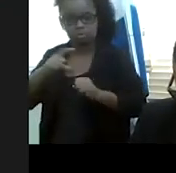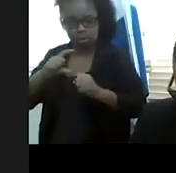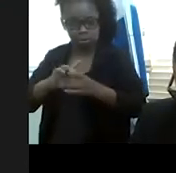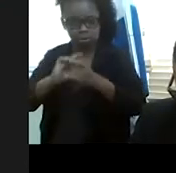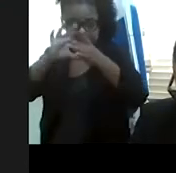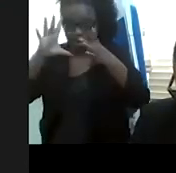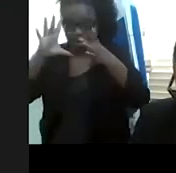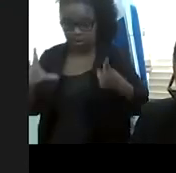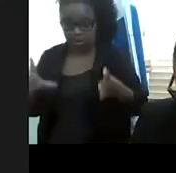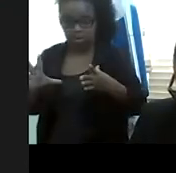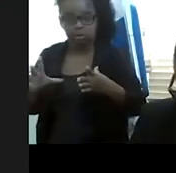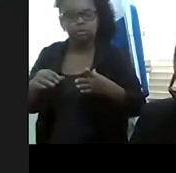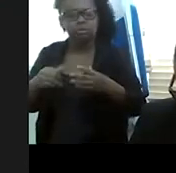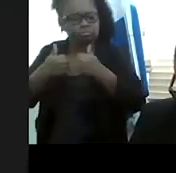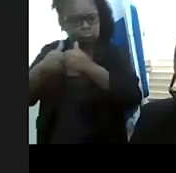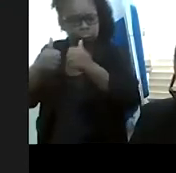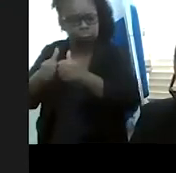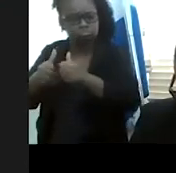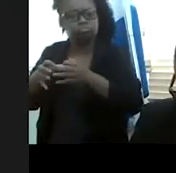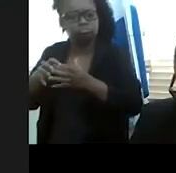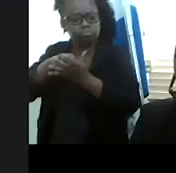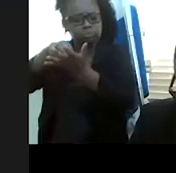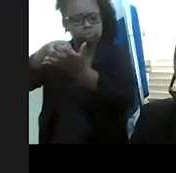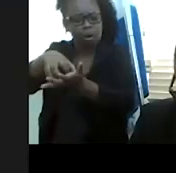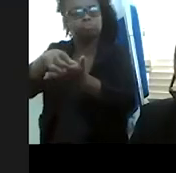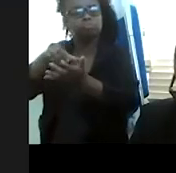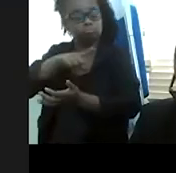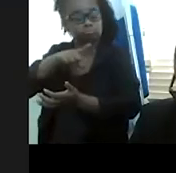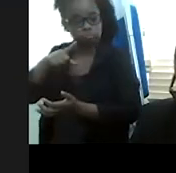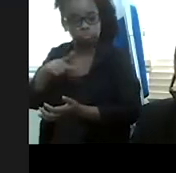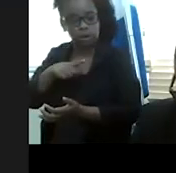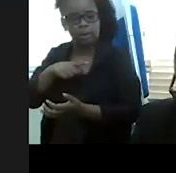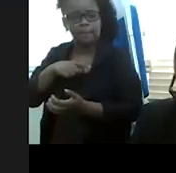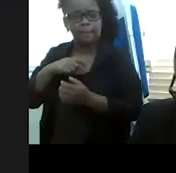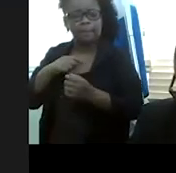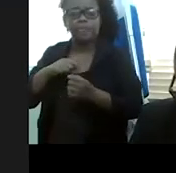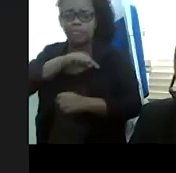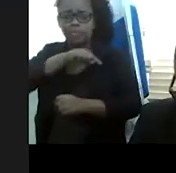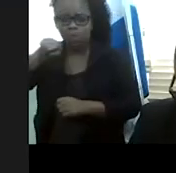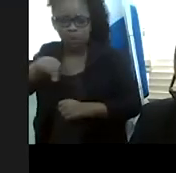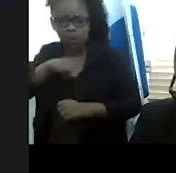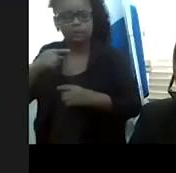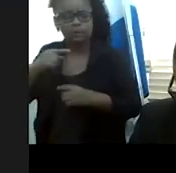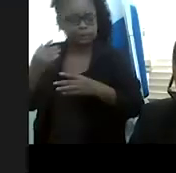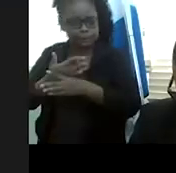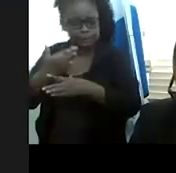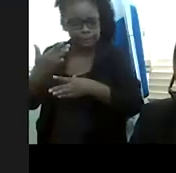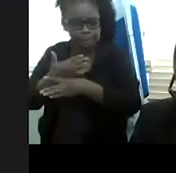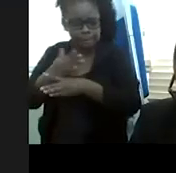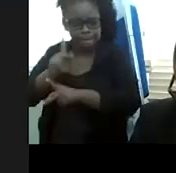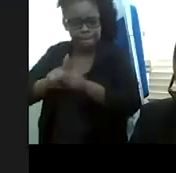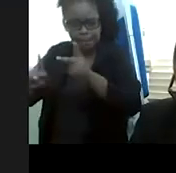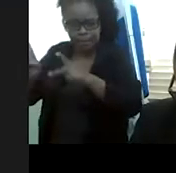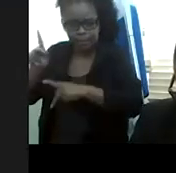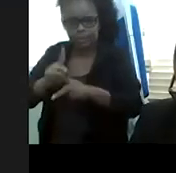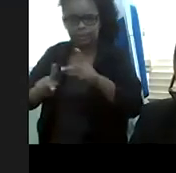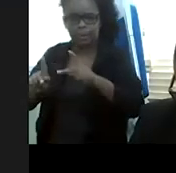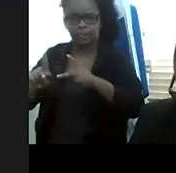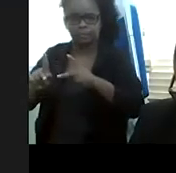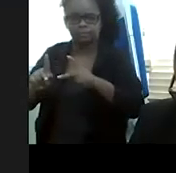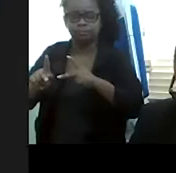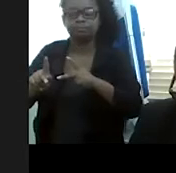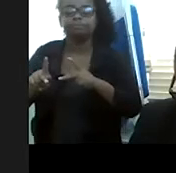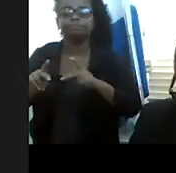de massa. Haja visto que a nossa cidade, a população de carros tem crescido de